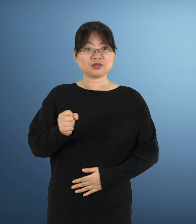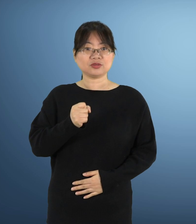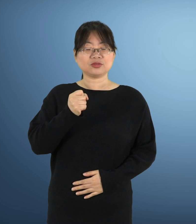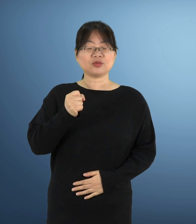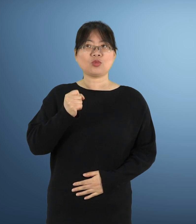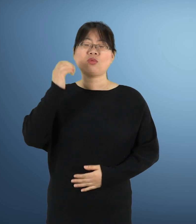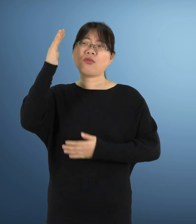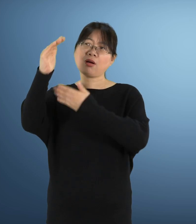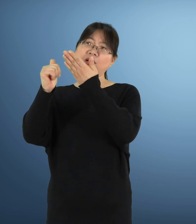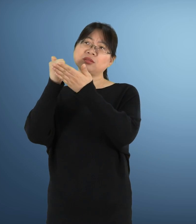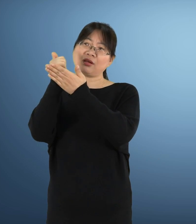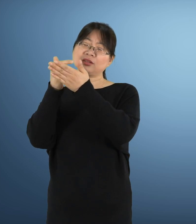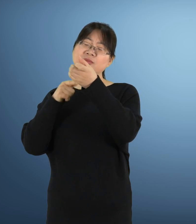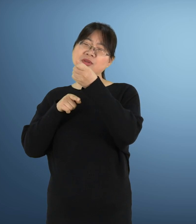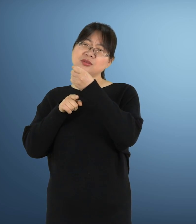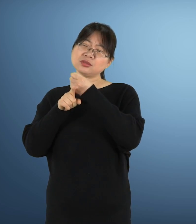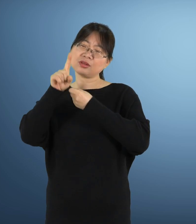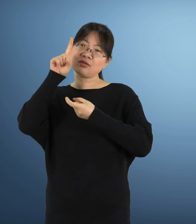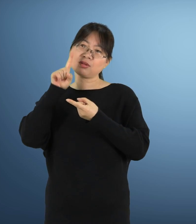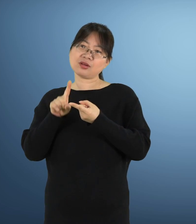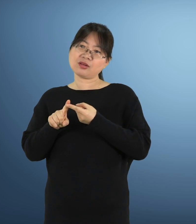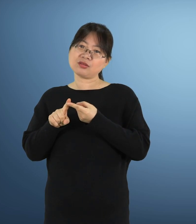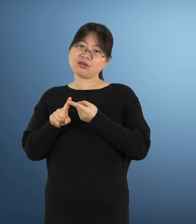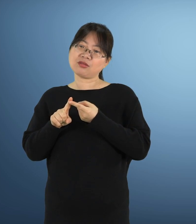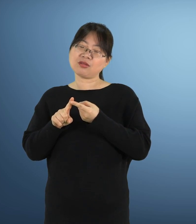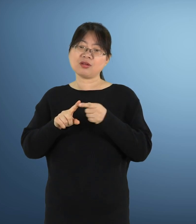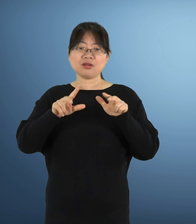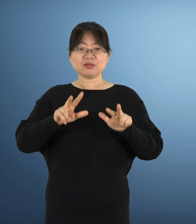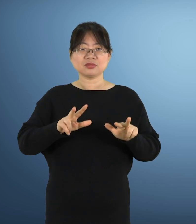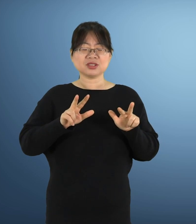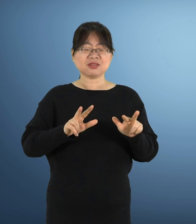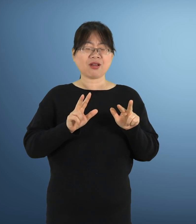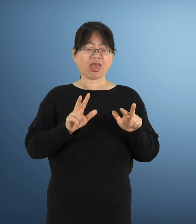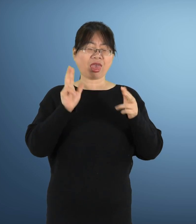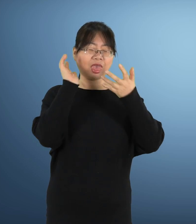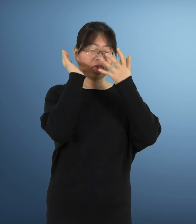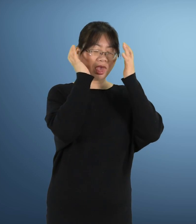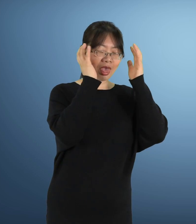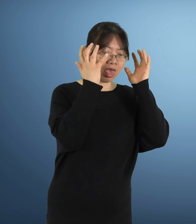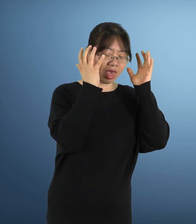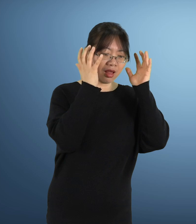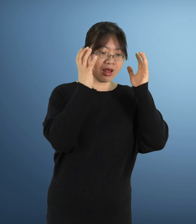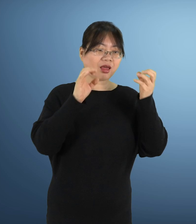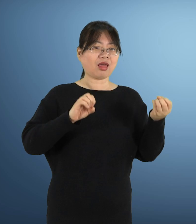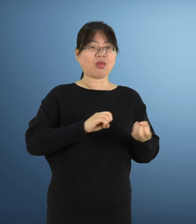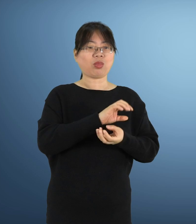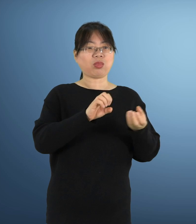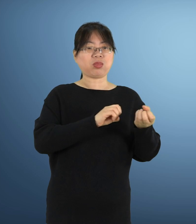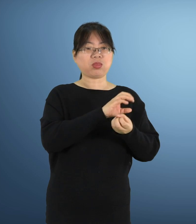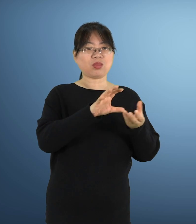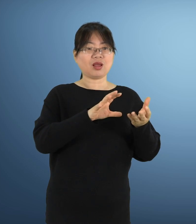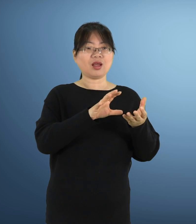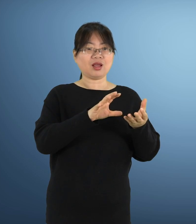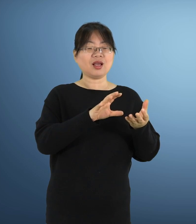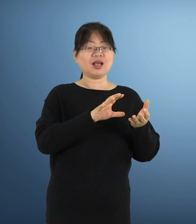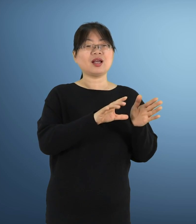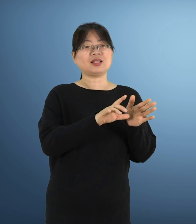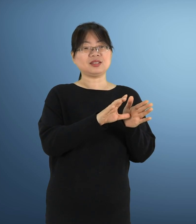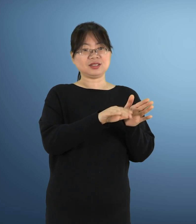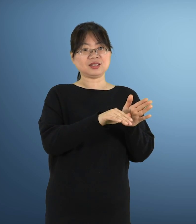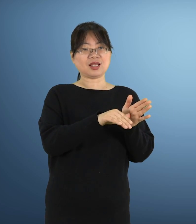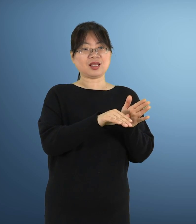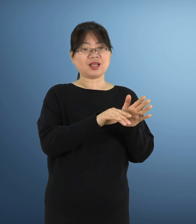어떻게 하나님의 뜻을 이 혼란 가득한 세대에 분별하여 살아낼